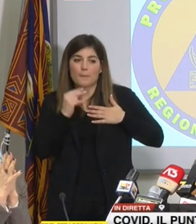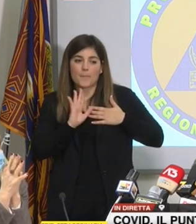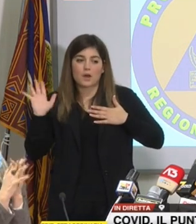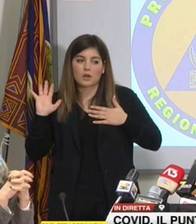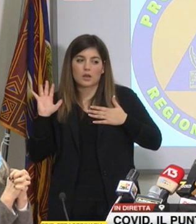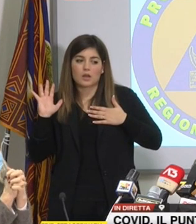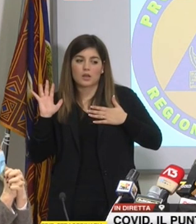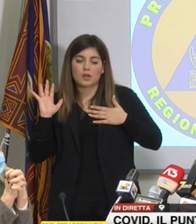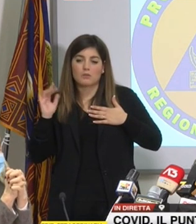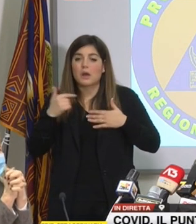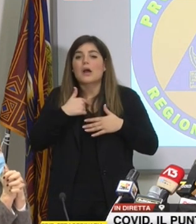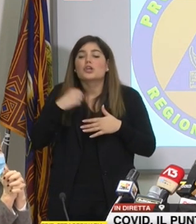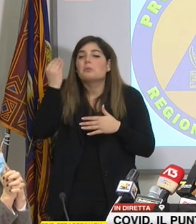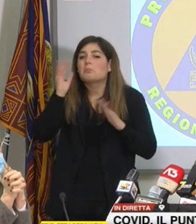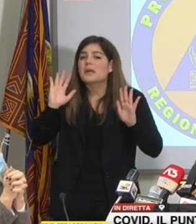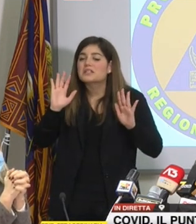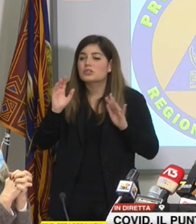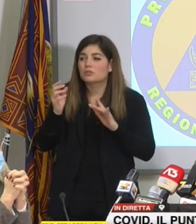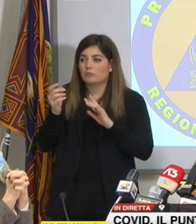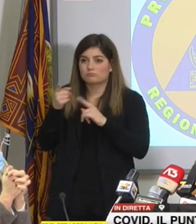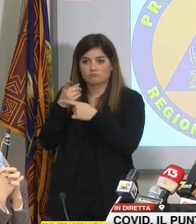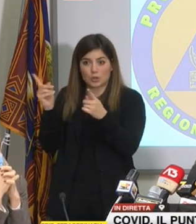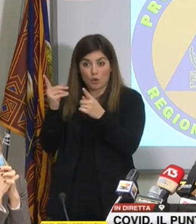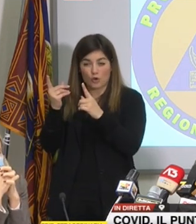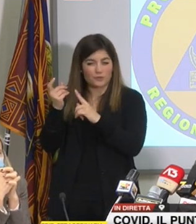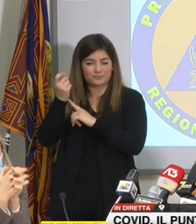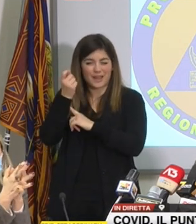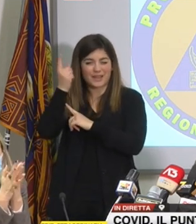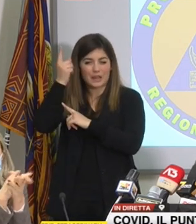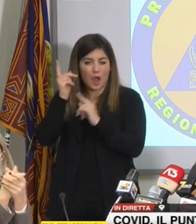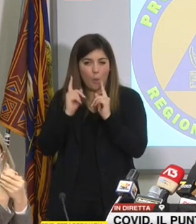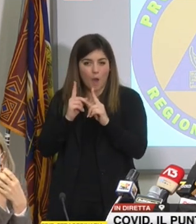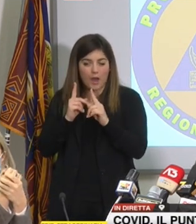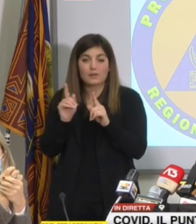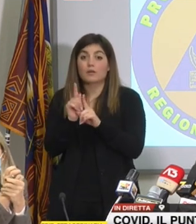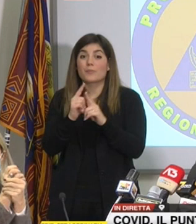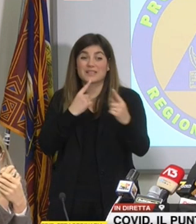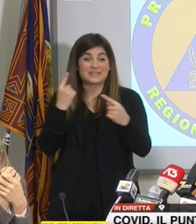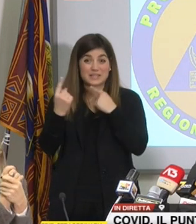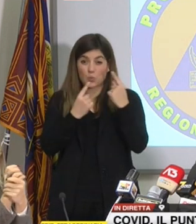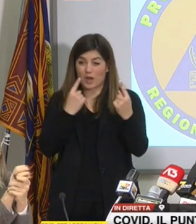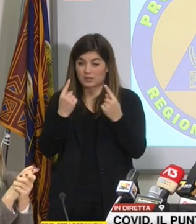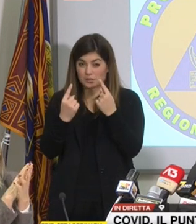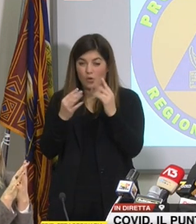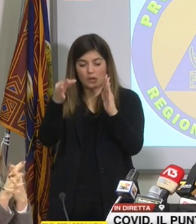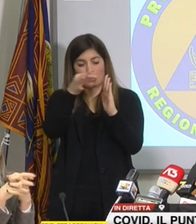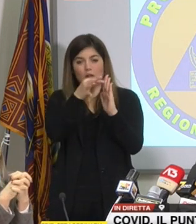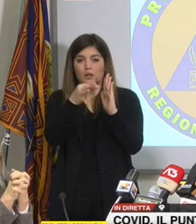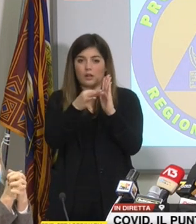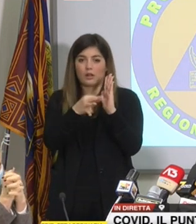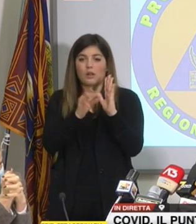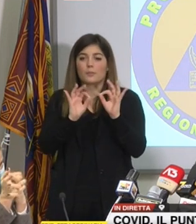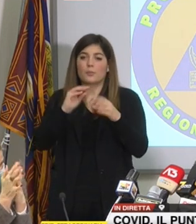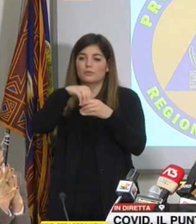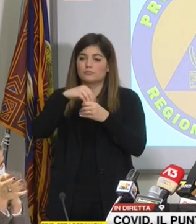io ne ho dedotto che la loro idea era semplicemente quella di fare un punto della situazione all'interno del CTS, tanto è vero che il